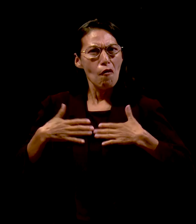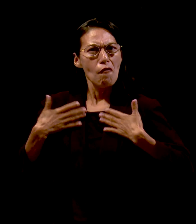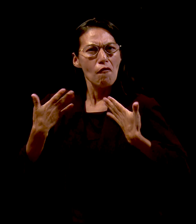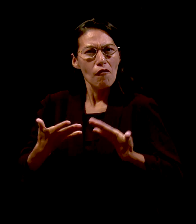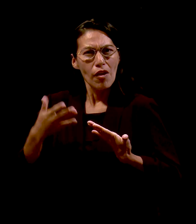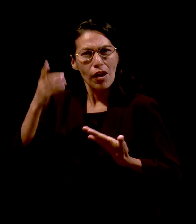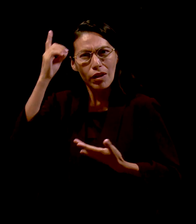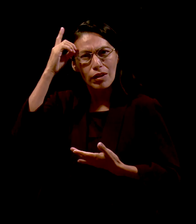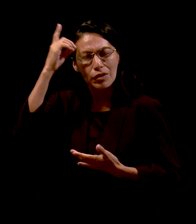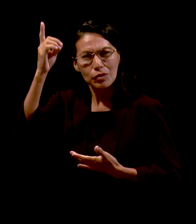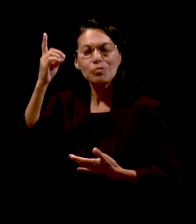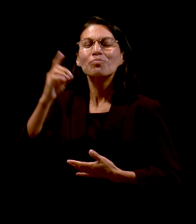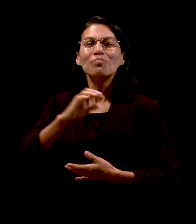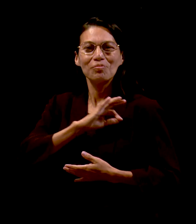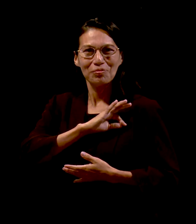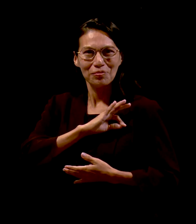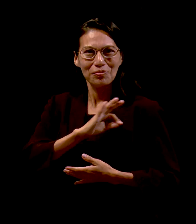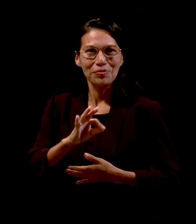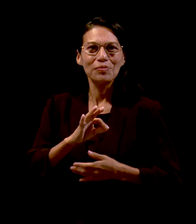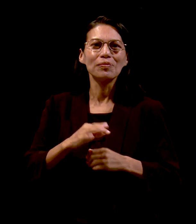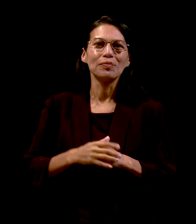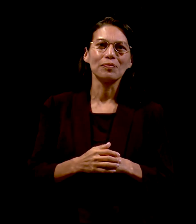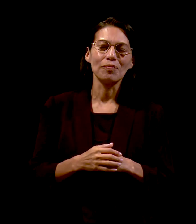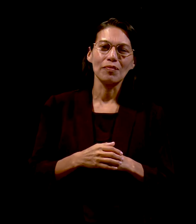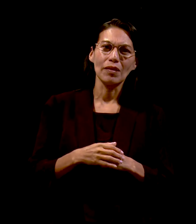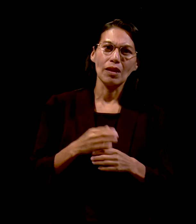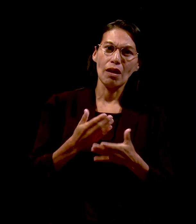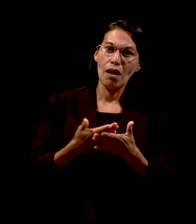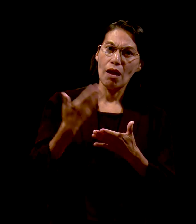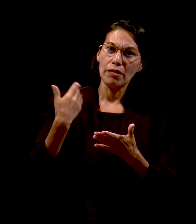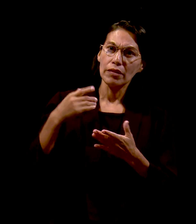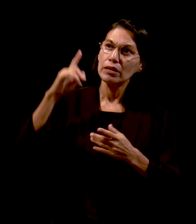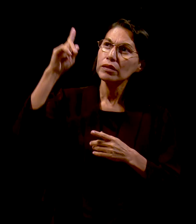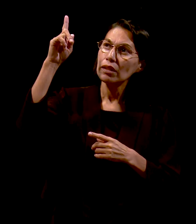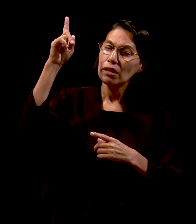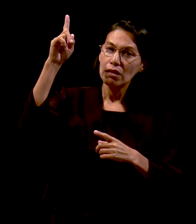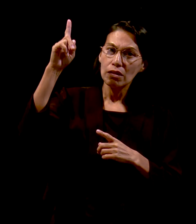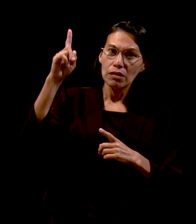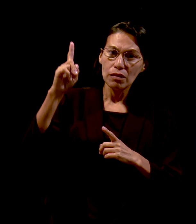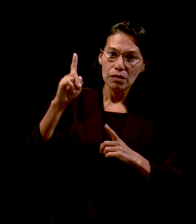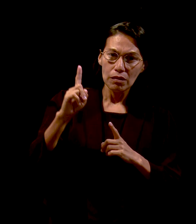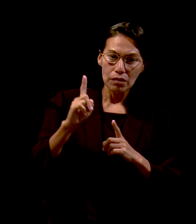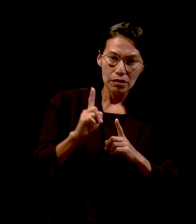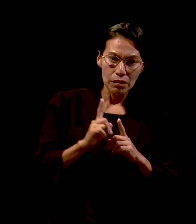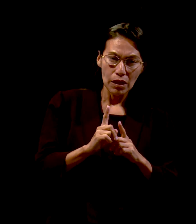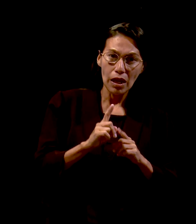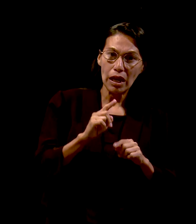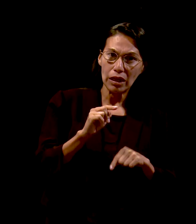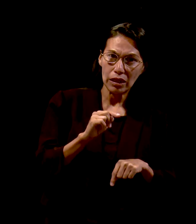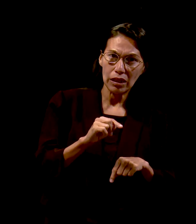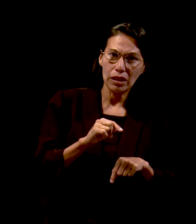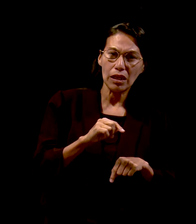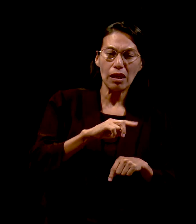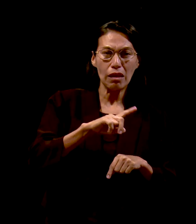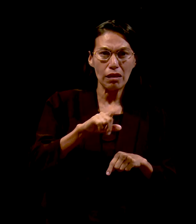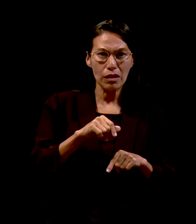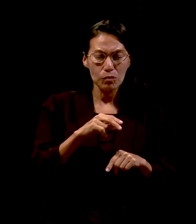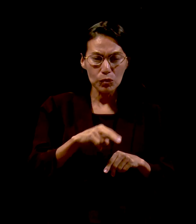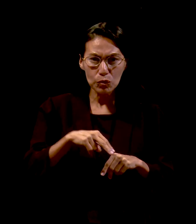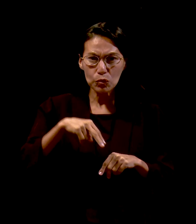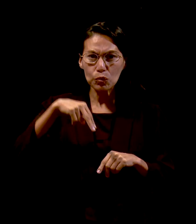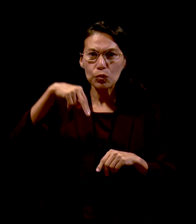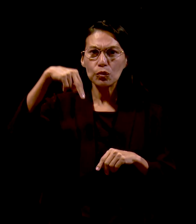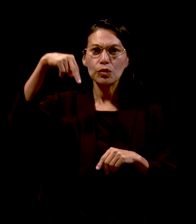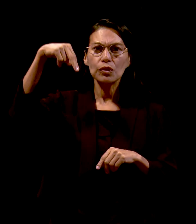puedes confiar en dios él se revela a ti el descendió y ascendió al cielo para que tú